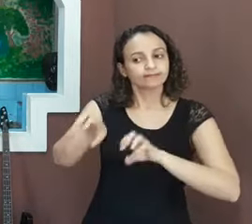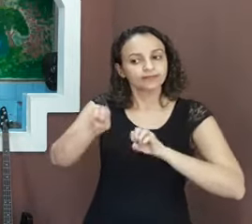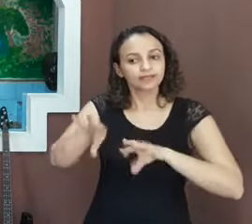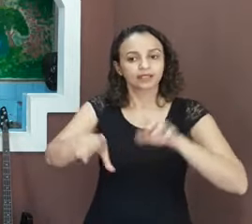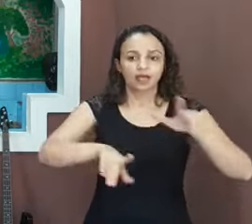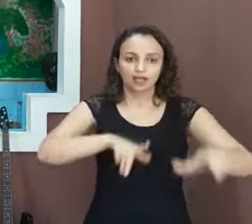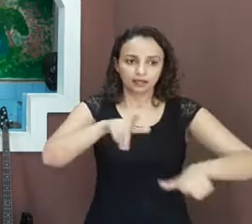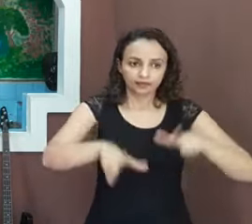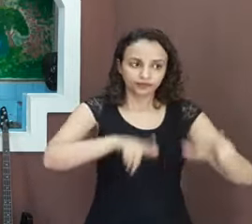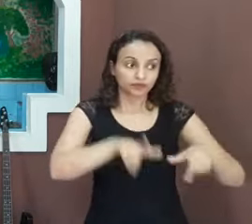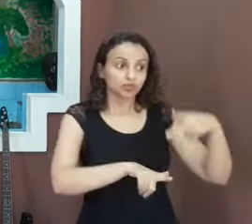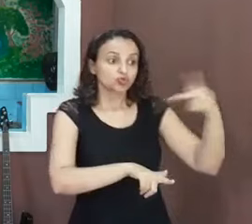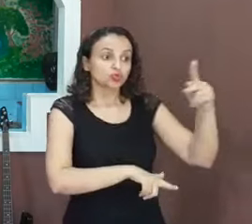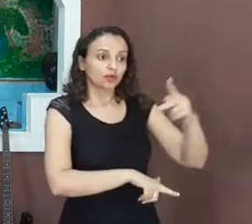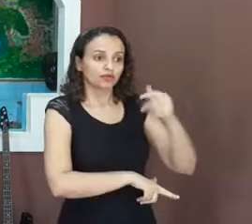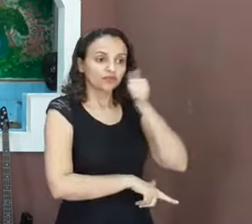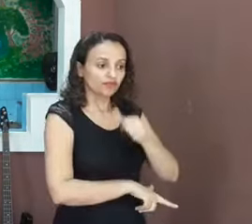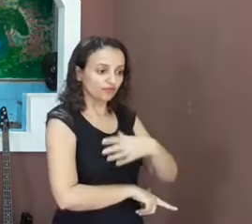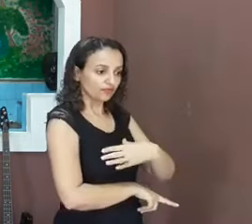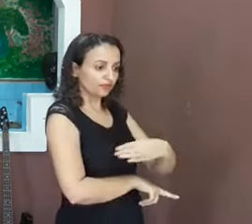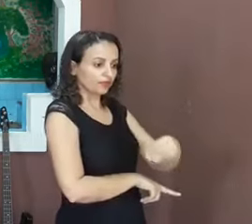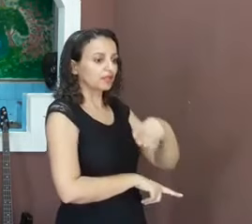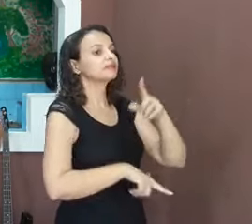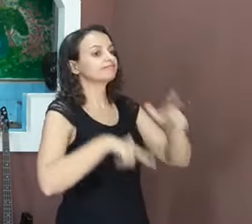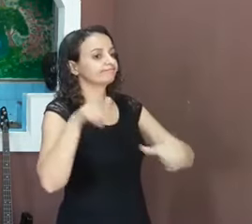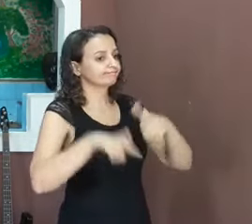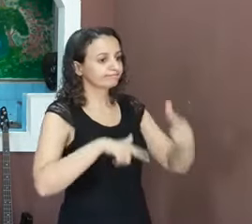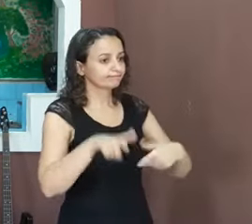Você tem ensinado a sua filha a trabalhar?